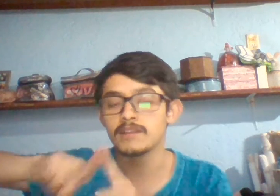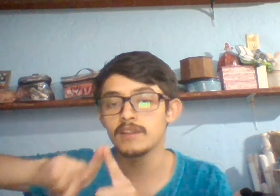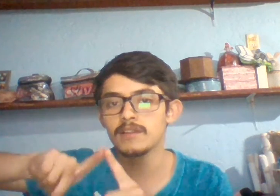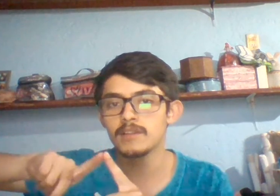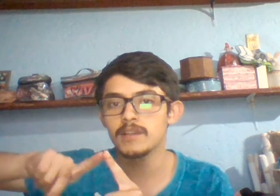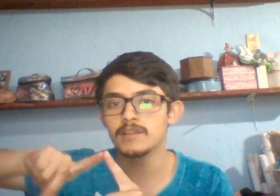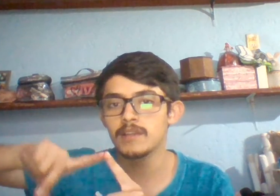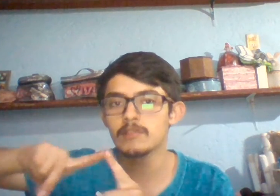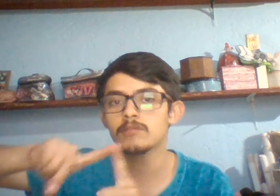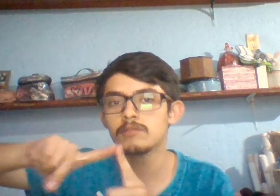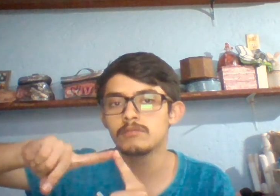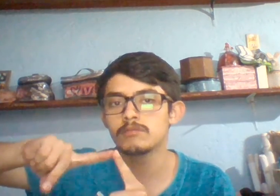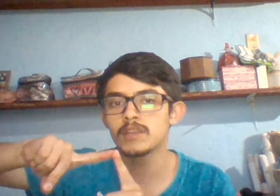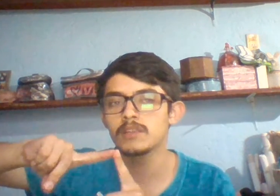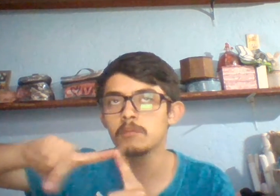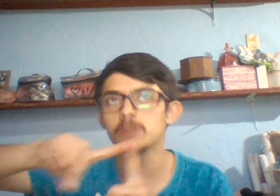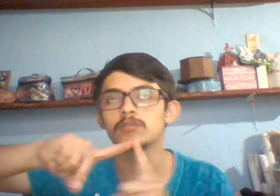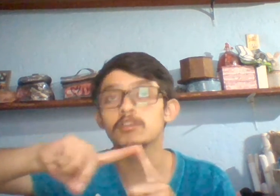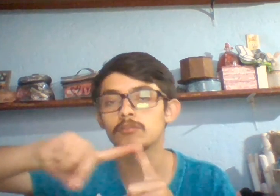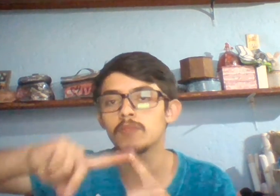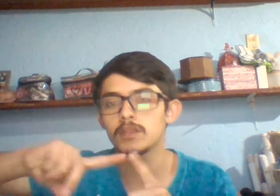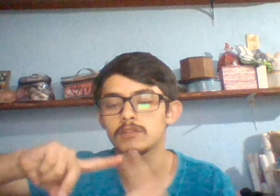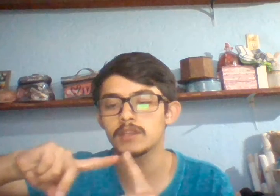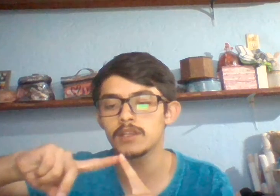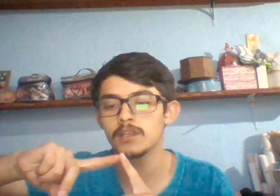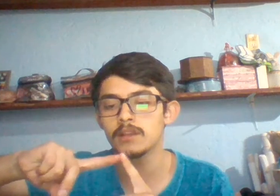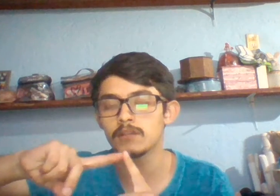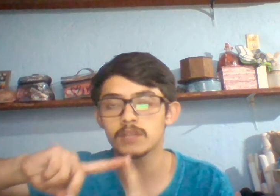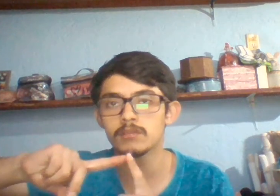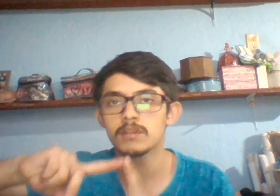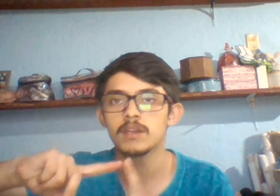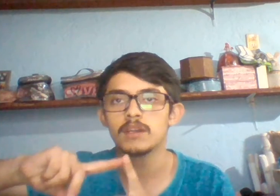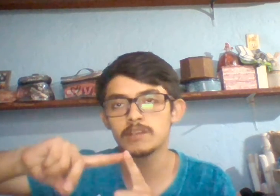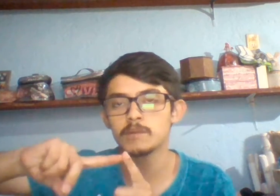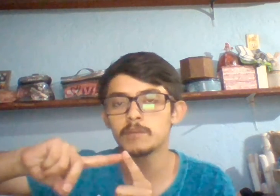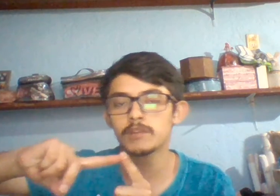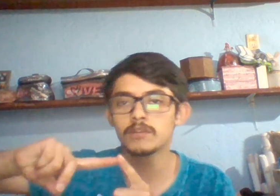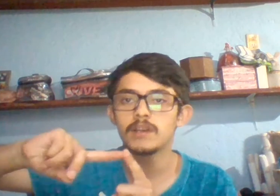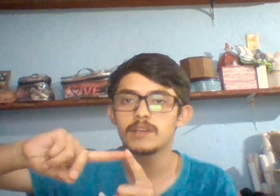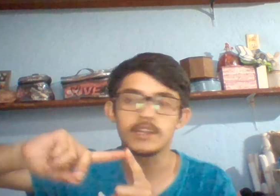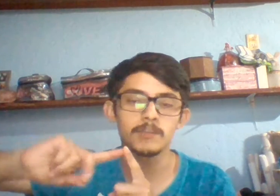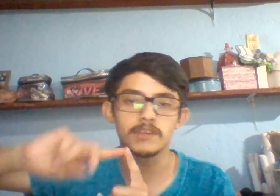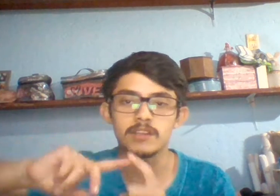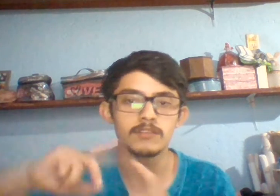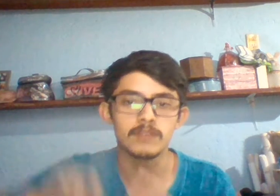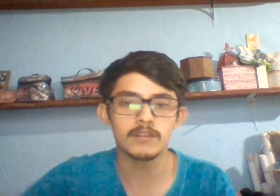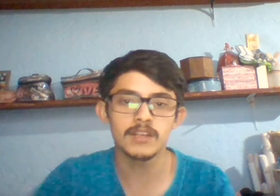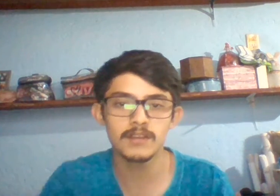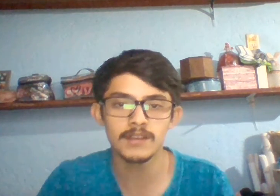excedes esos centímetros o esos metros que tiene de longitud el servomotor, ya después de ya no ya es